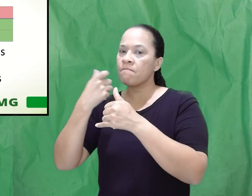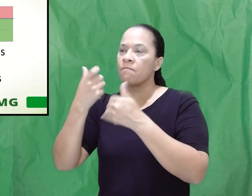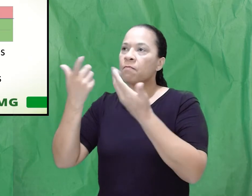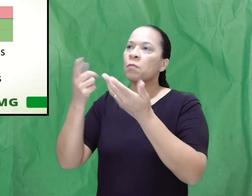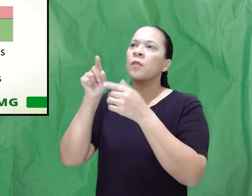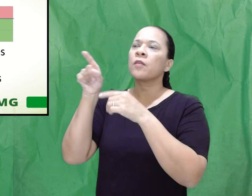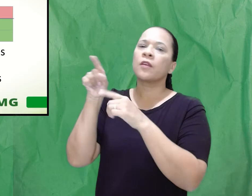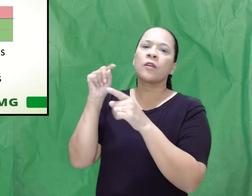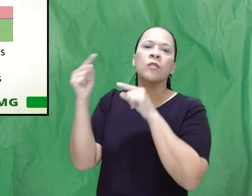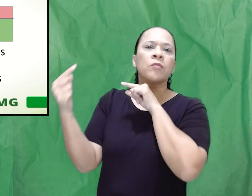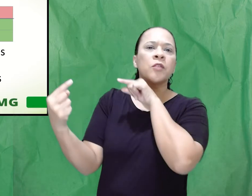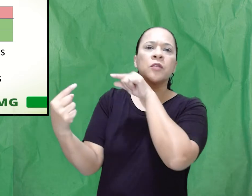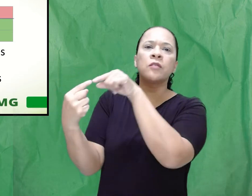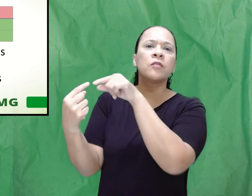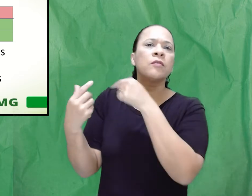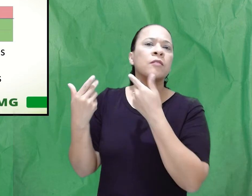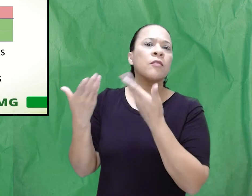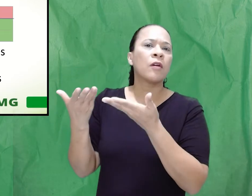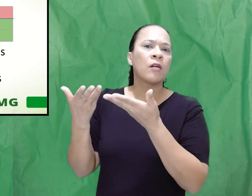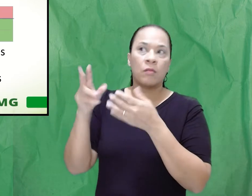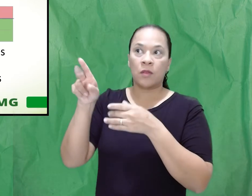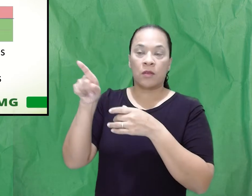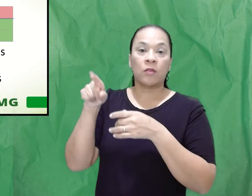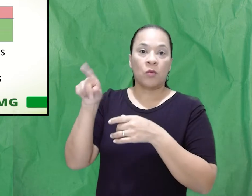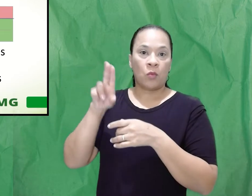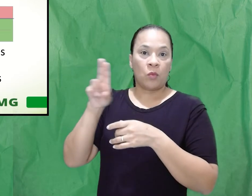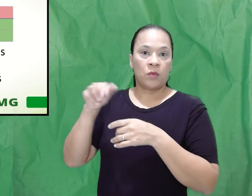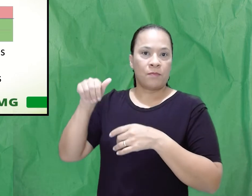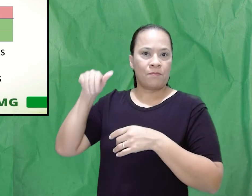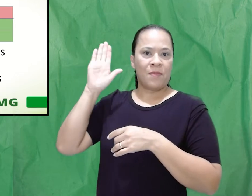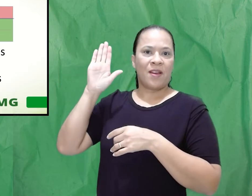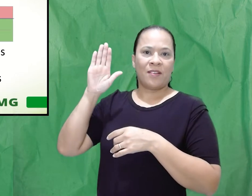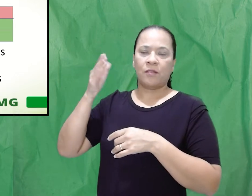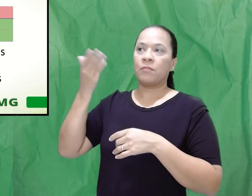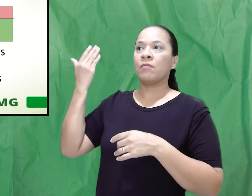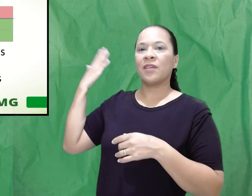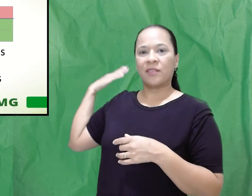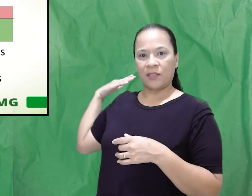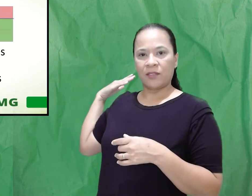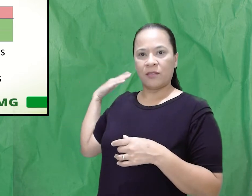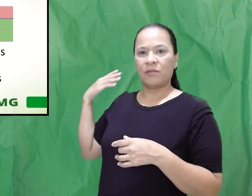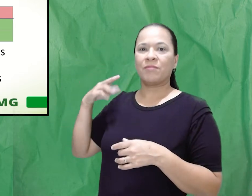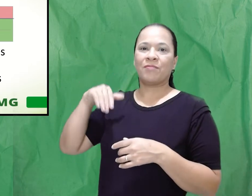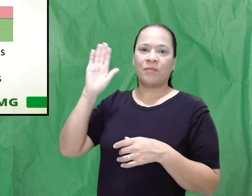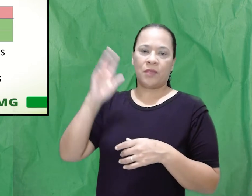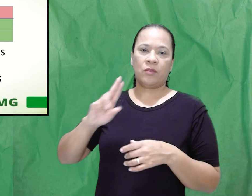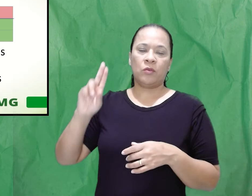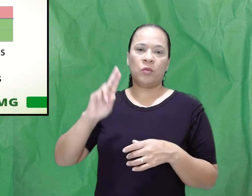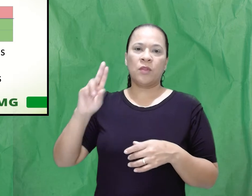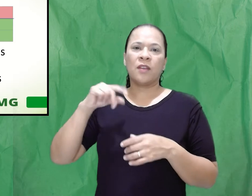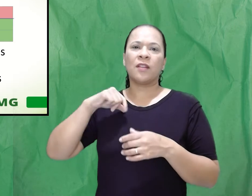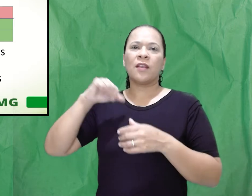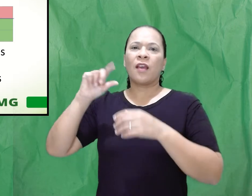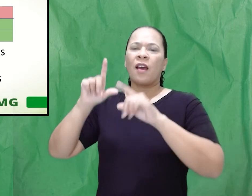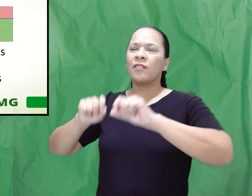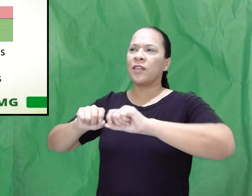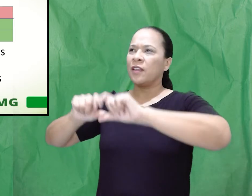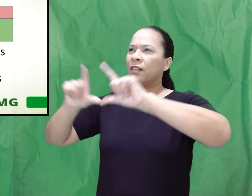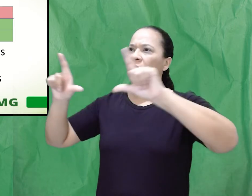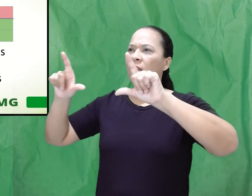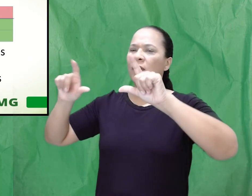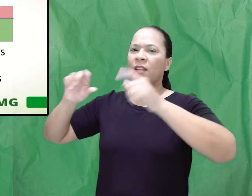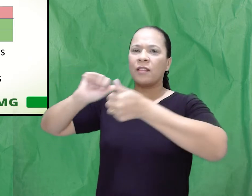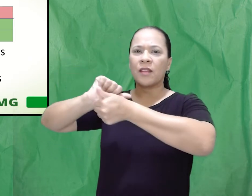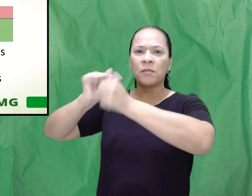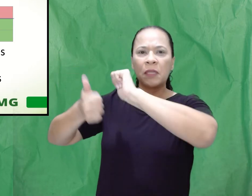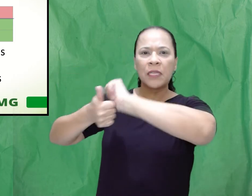utilizado mais no passado? Seria a adaptação de telas diferentes. Ele não tinha muita dificuldade para realizar a